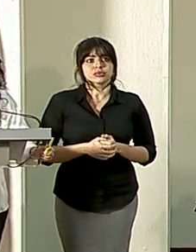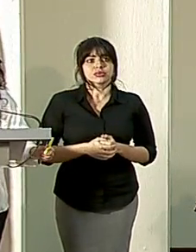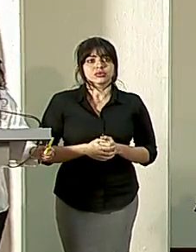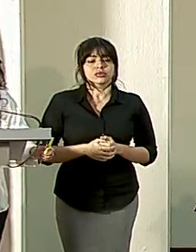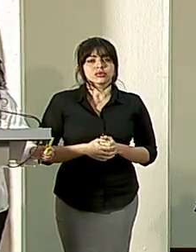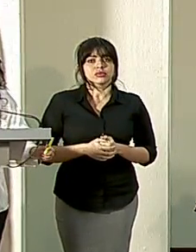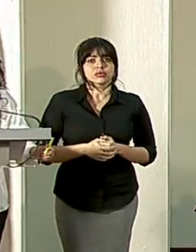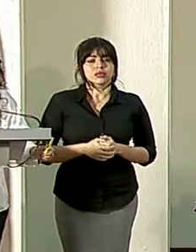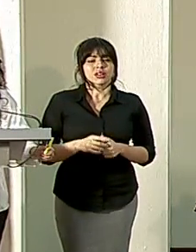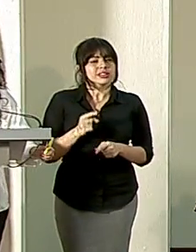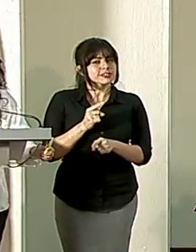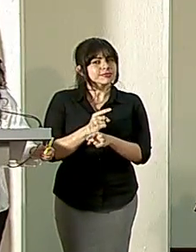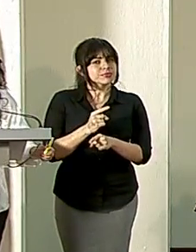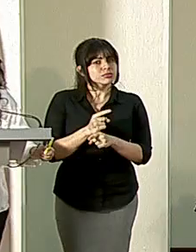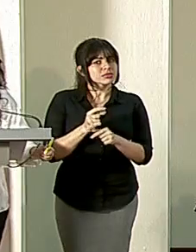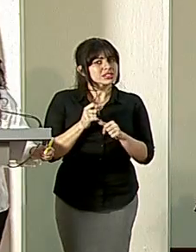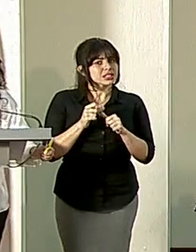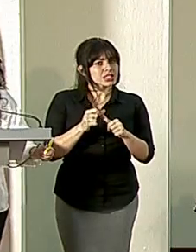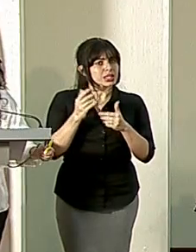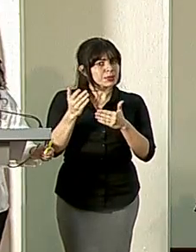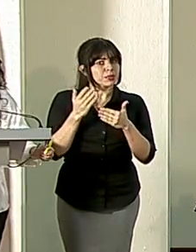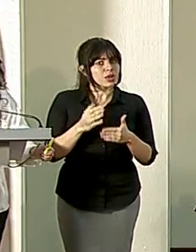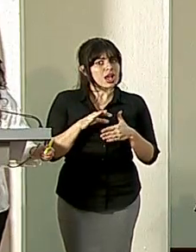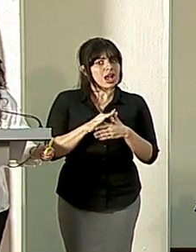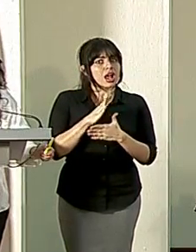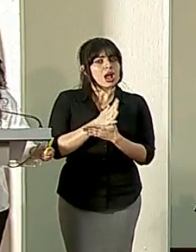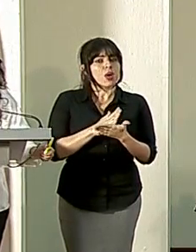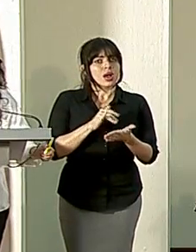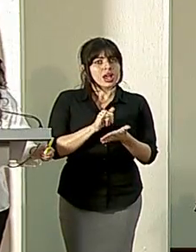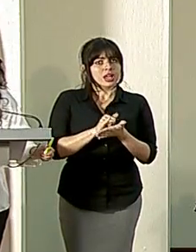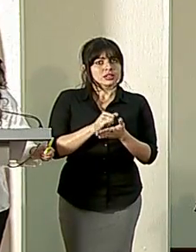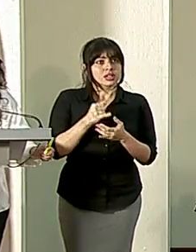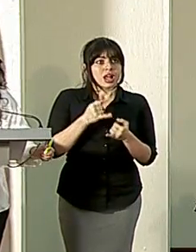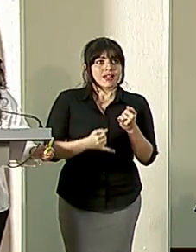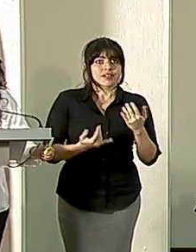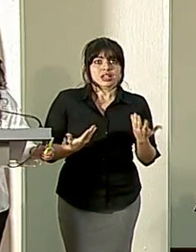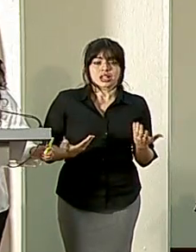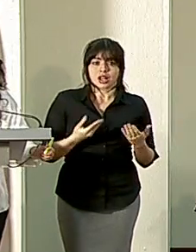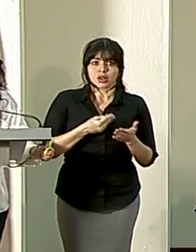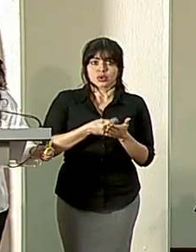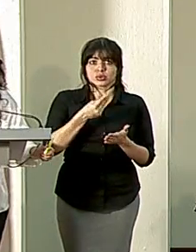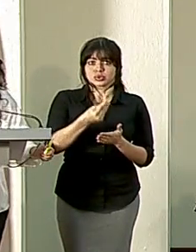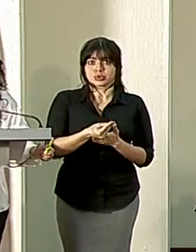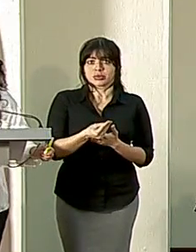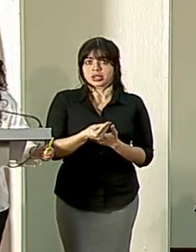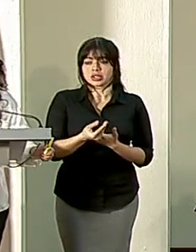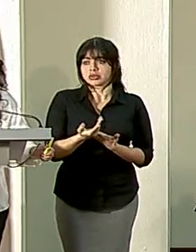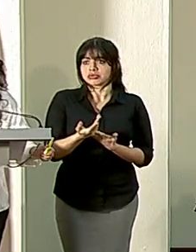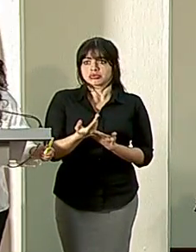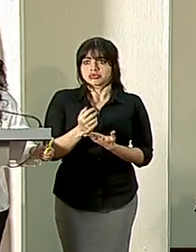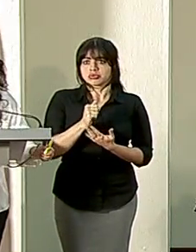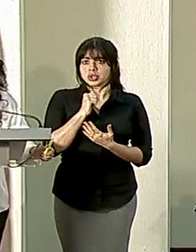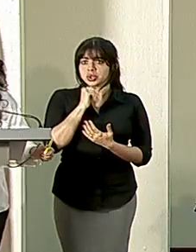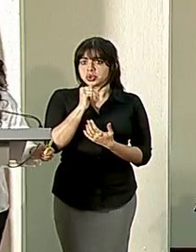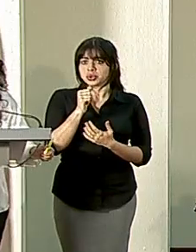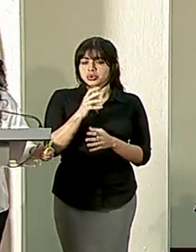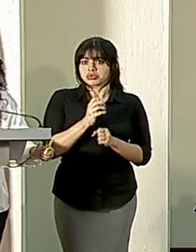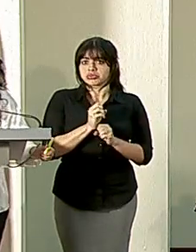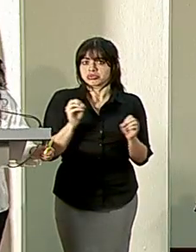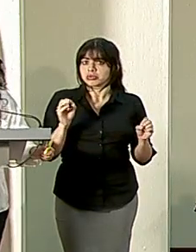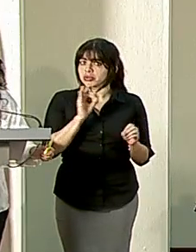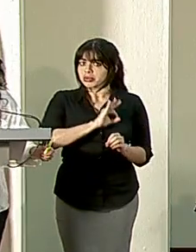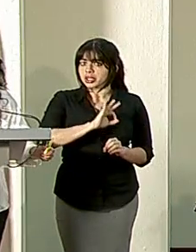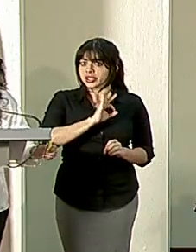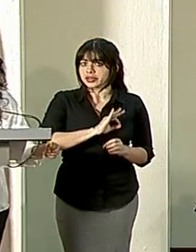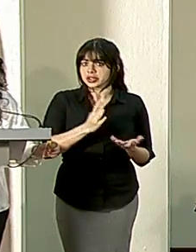¿es conveniente seguir importando carne, aunque esto al final de cuentas el consumidor no reciba ningún beneficio,